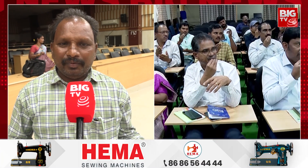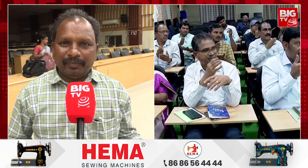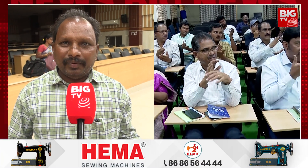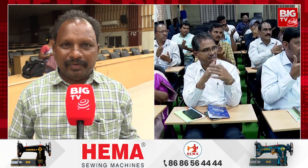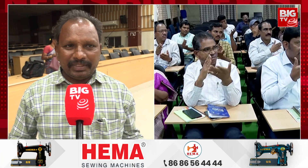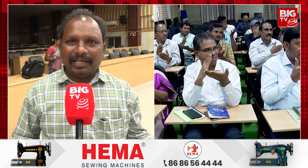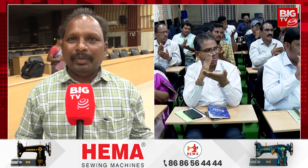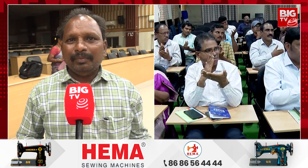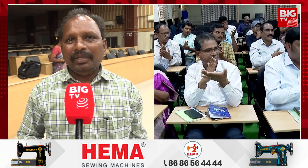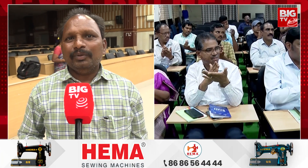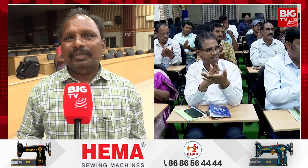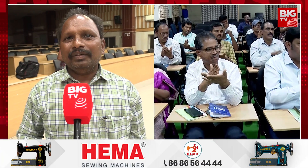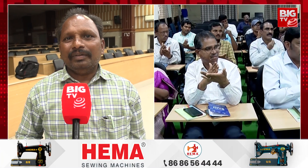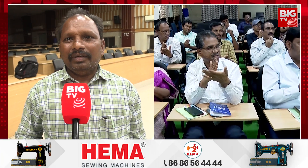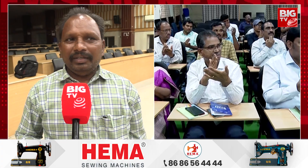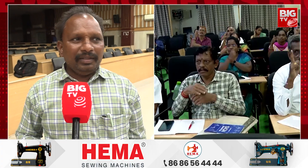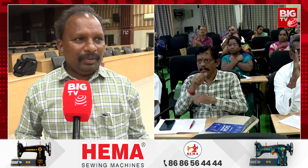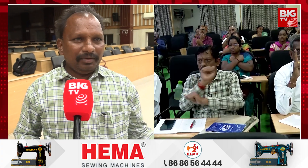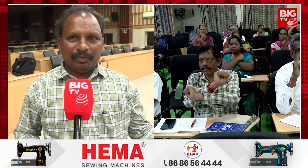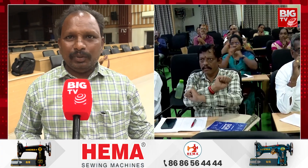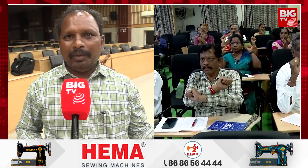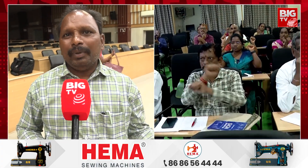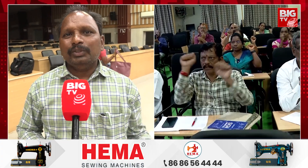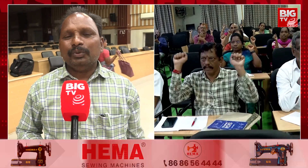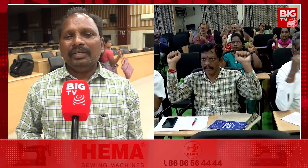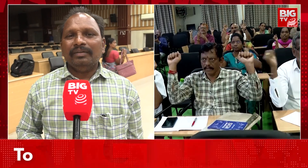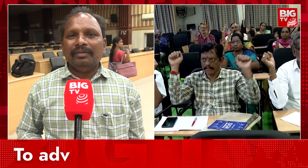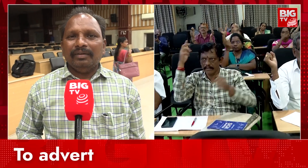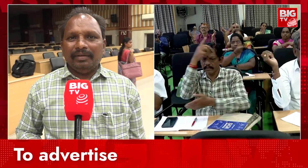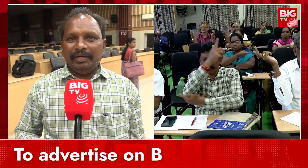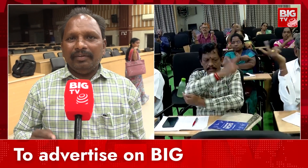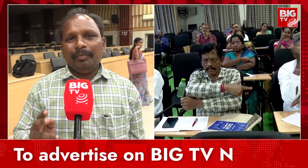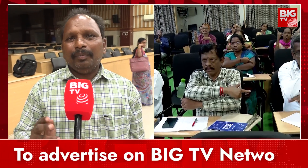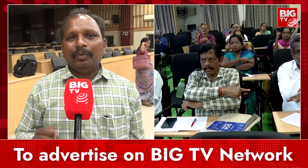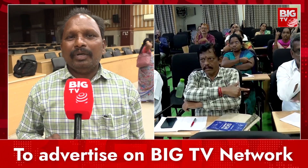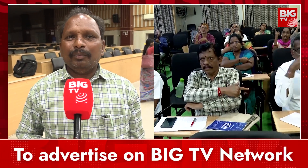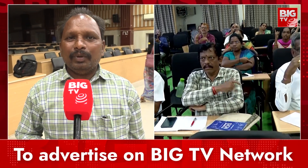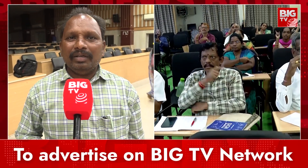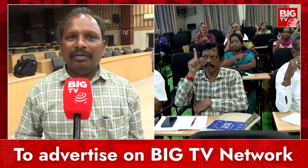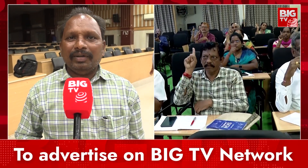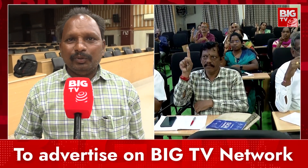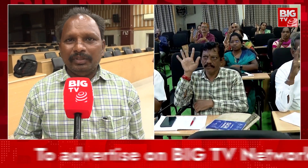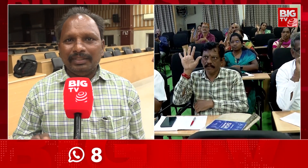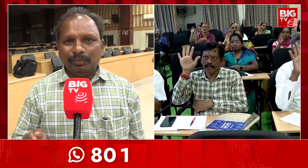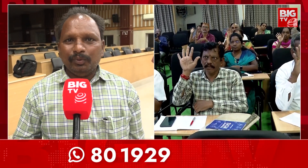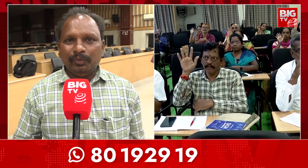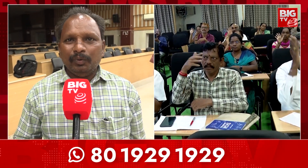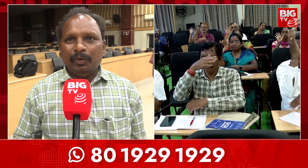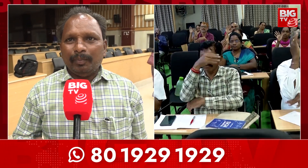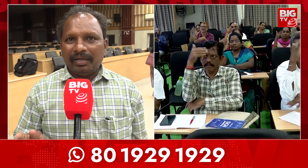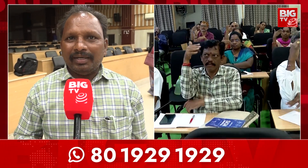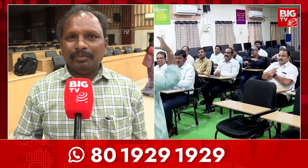మండలాల్లో చాలామంది పిల్లలతోటి లేదా మా కొందరు ఎంప్లాయీస్ కూడా ఈ డెఫ్ పీపుల్ ఉండడం మూలంగా వాళ్ళతోటి